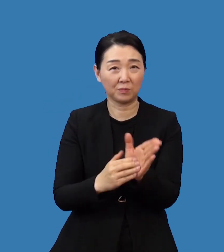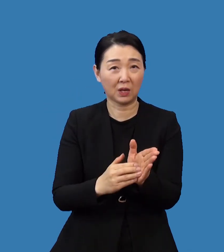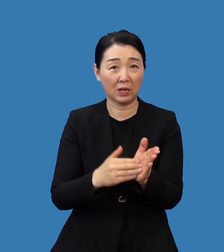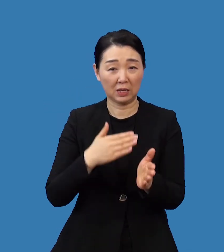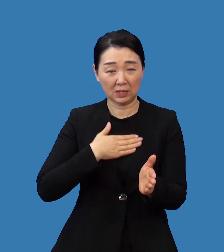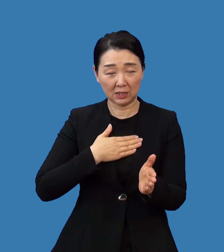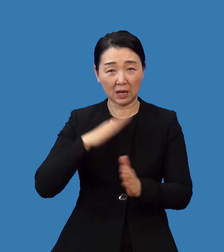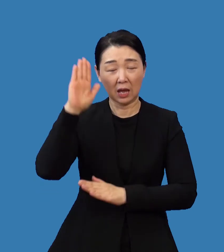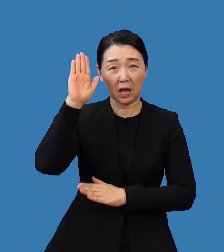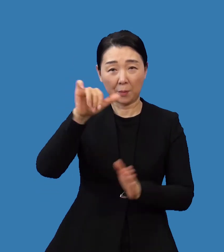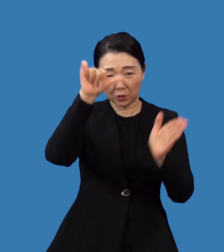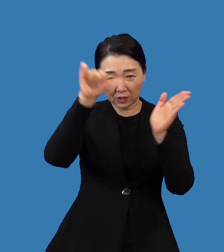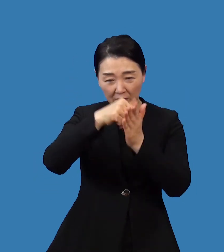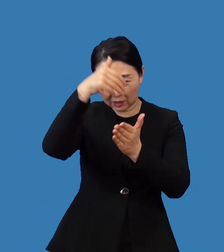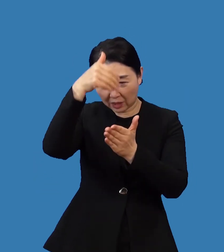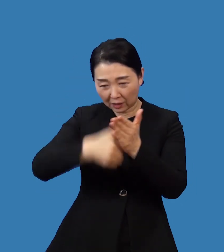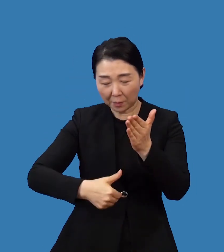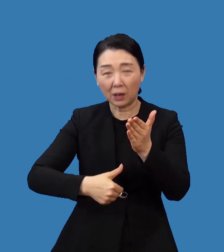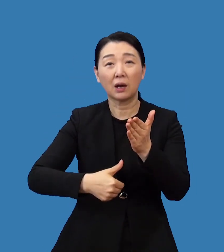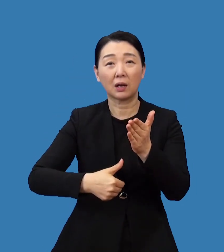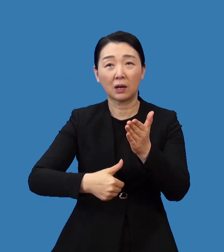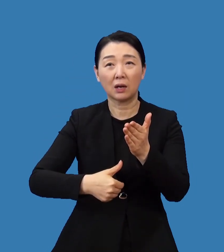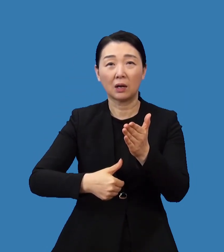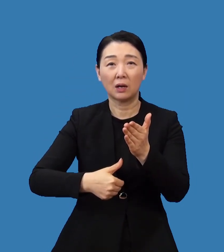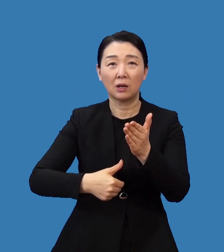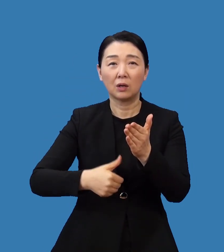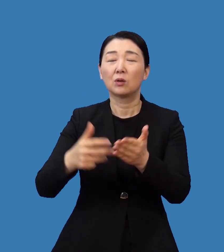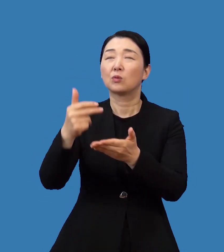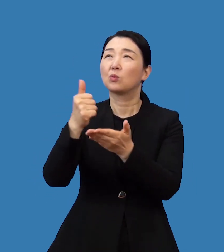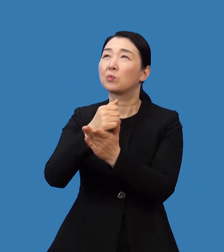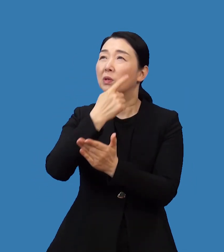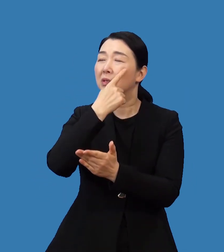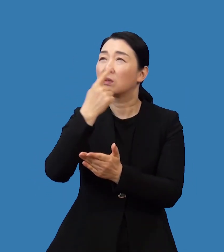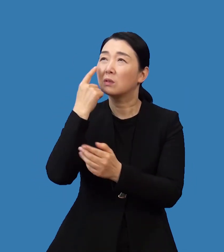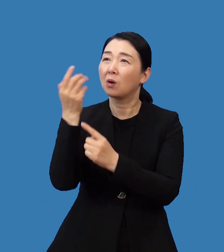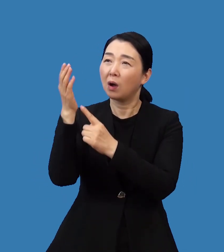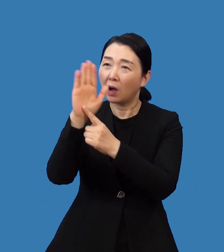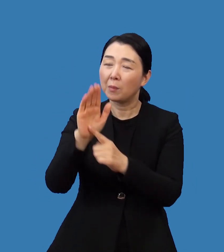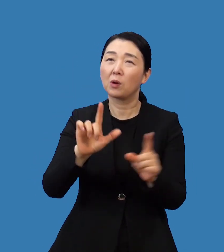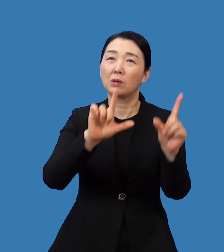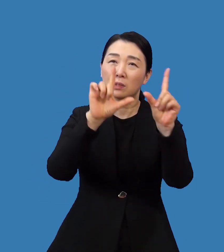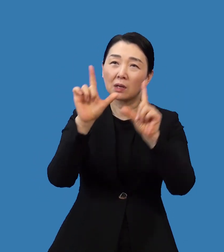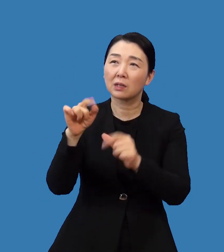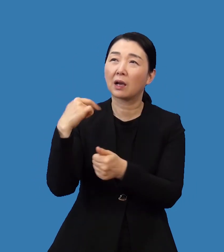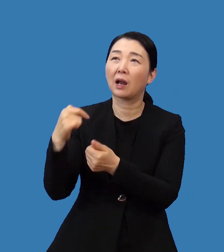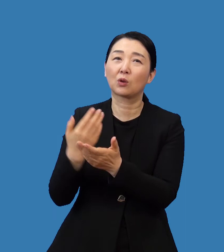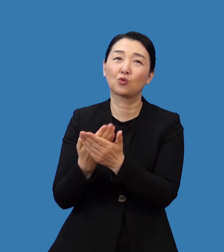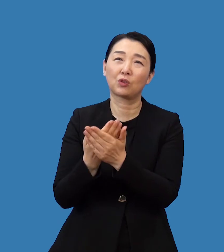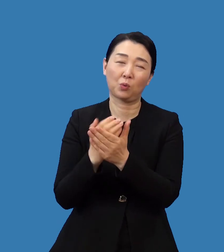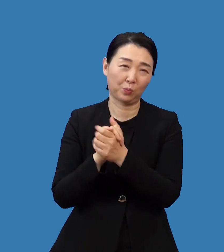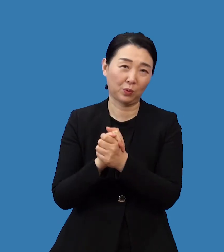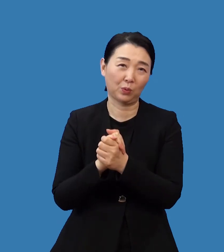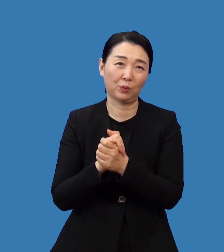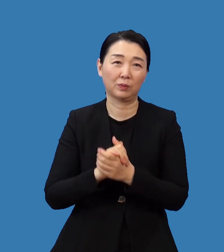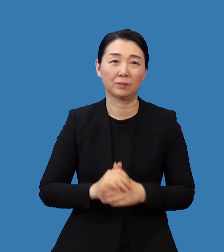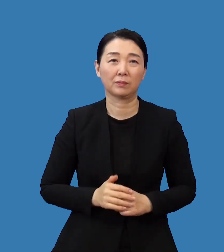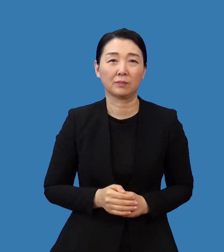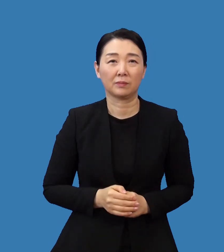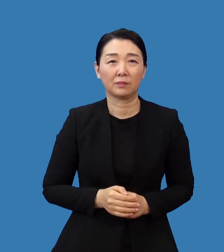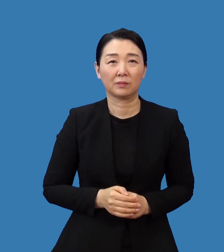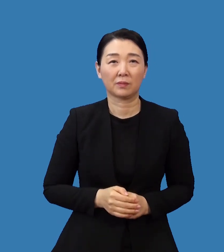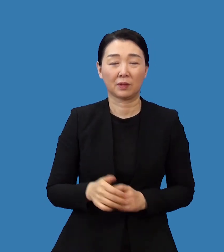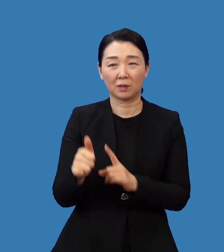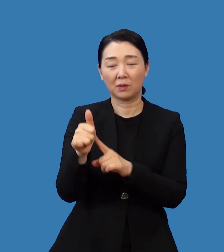남은 생애를 어떻게 바쳐 주님을 증거해야 할지 가르쳐 주십시오. 근데 이분이 아주